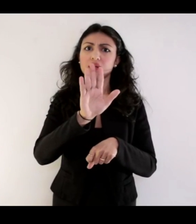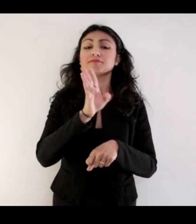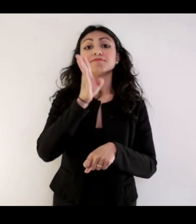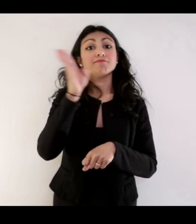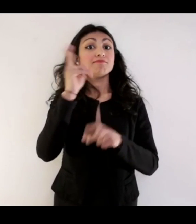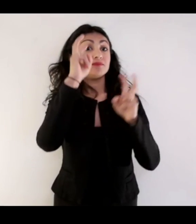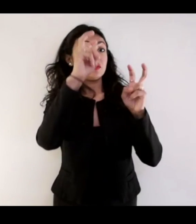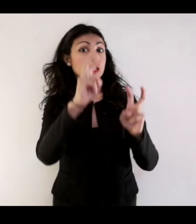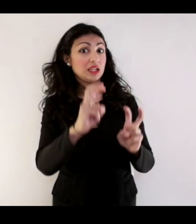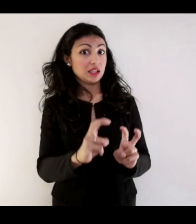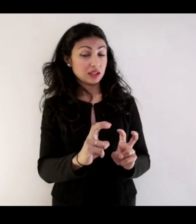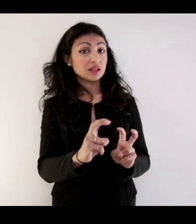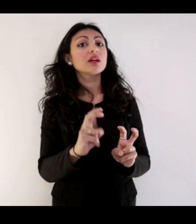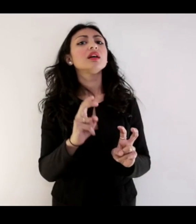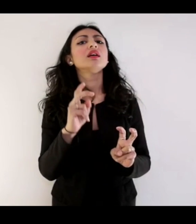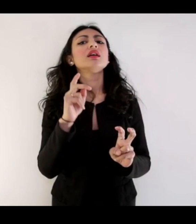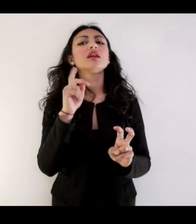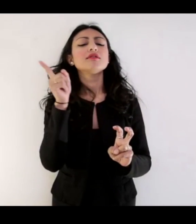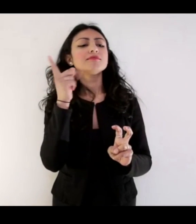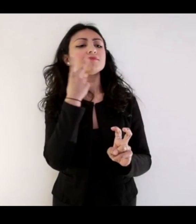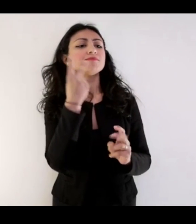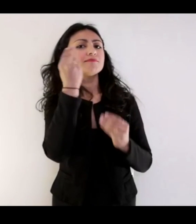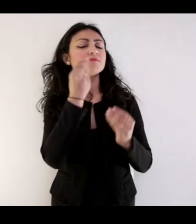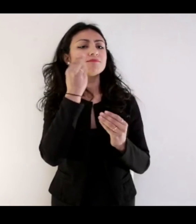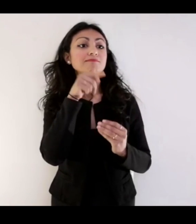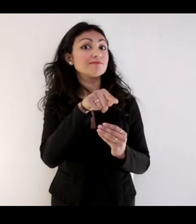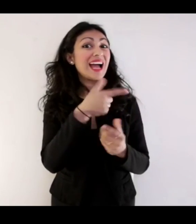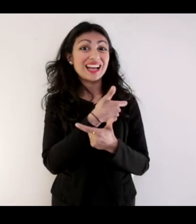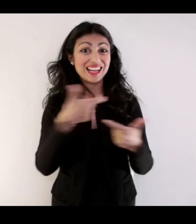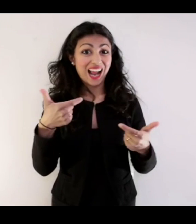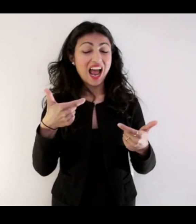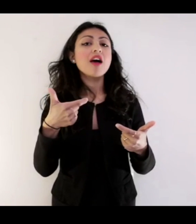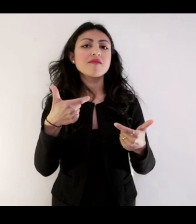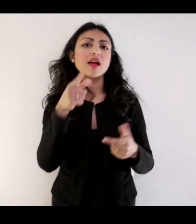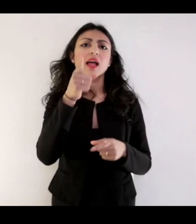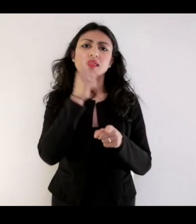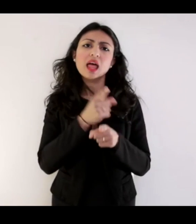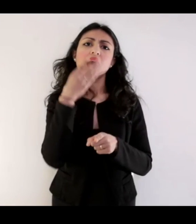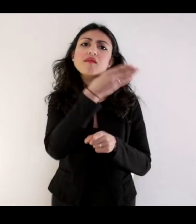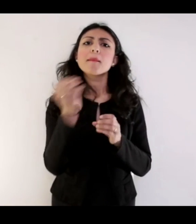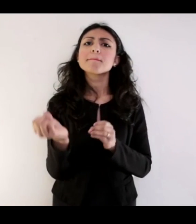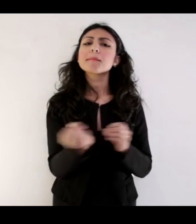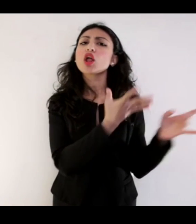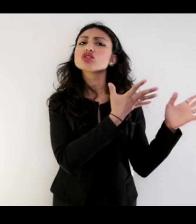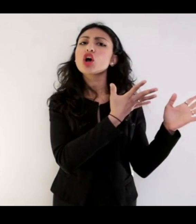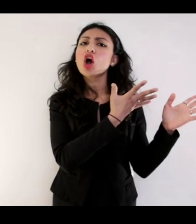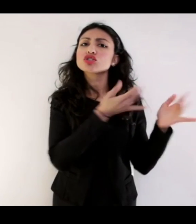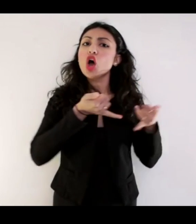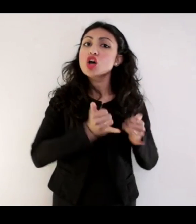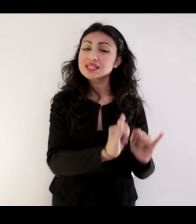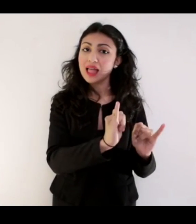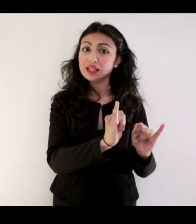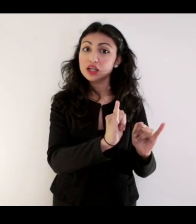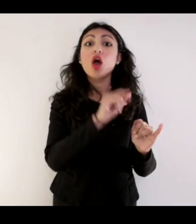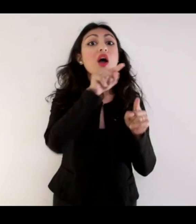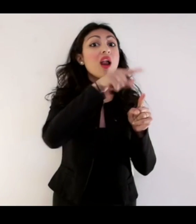medico curante. Se la sensazione è che questi sintomi siano acuti e gravi, naturalmente dovete accedere a un pronto soccorso ostetrico